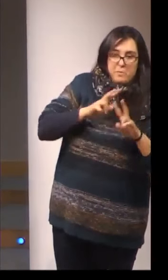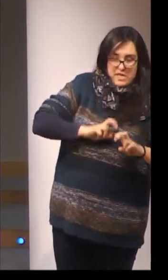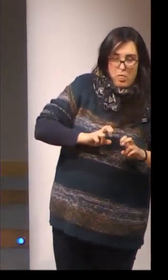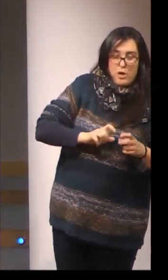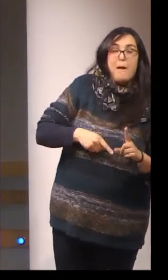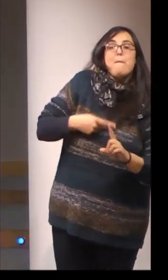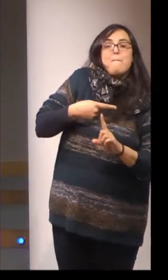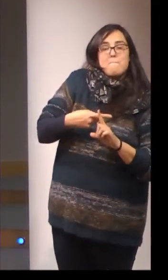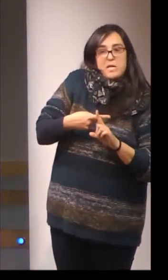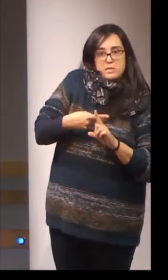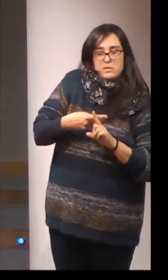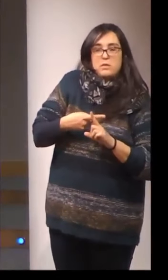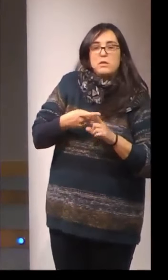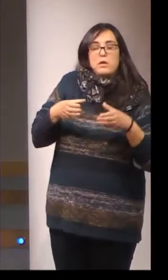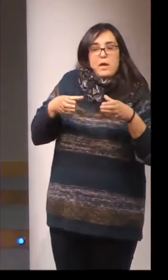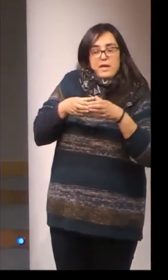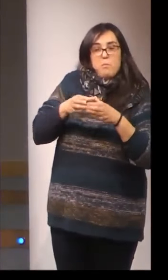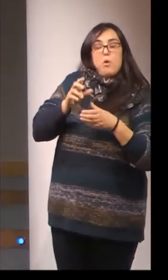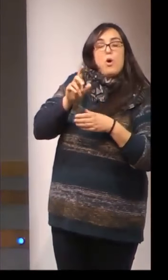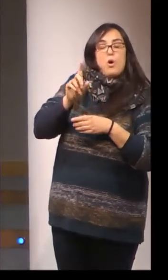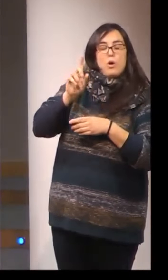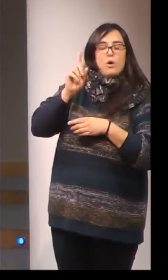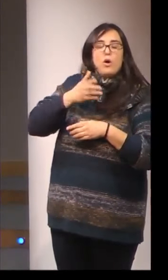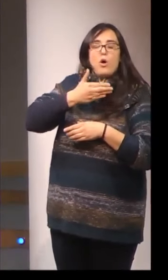formado por investigadores bilingües,